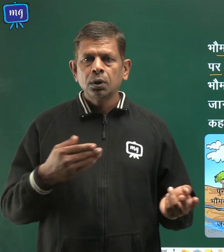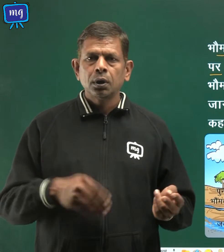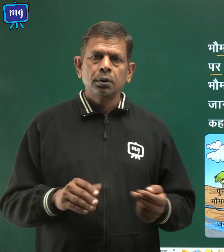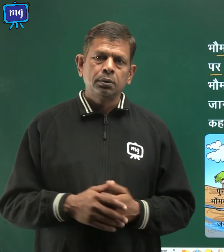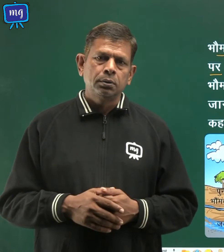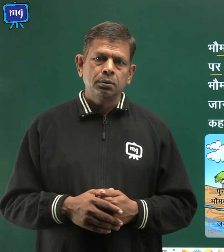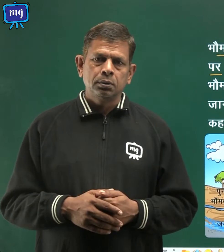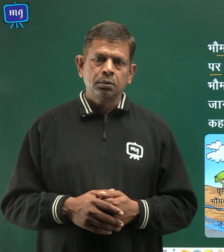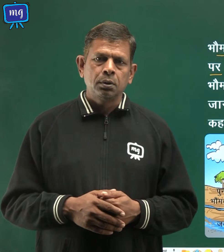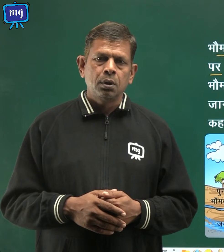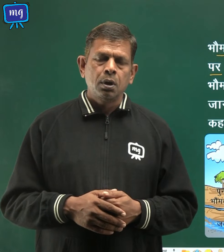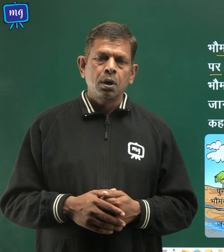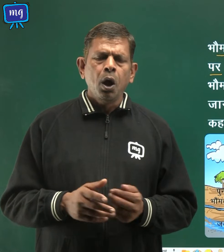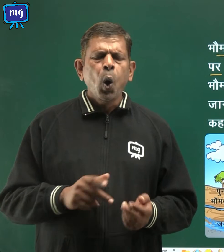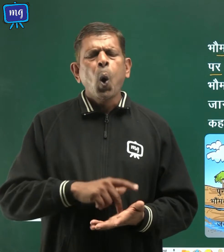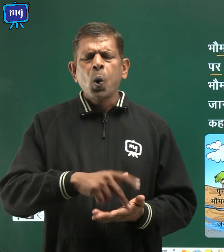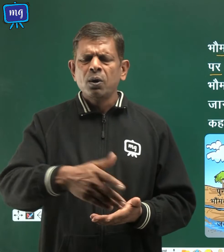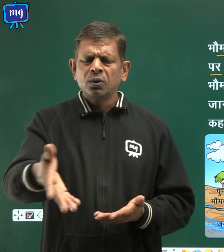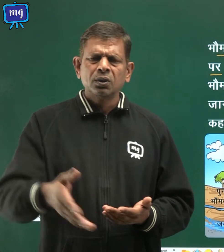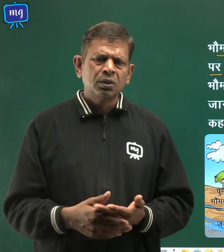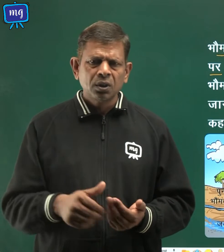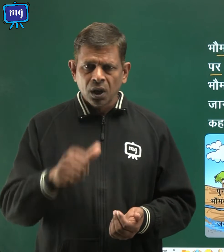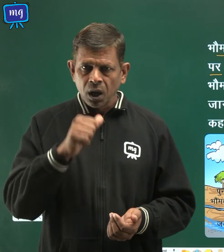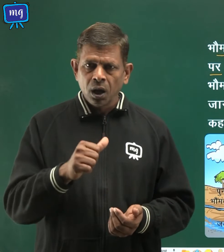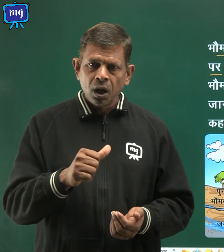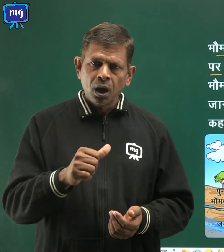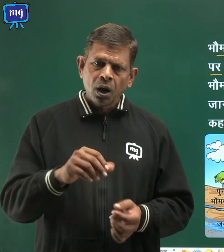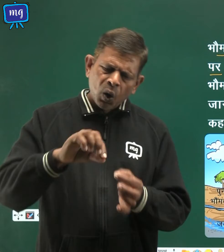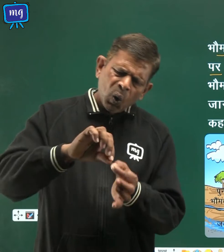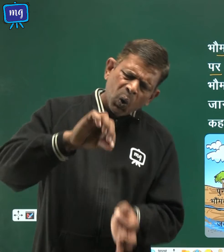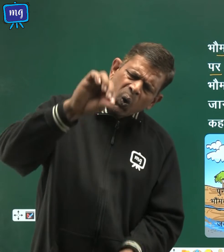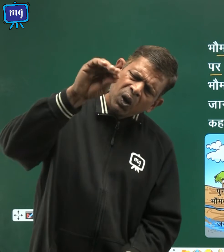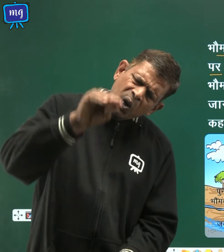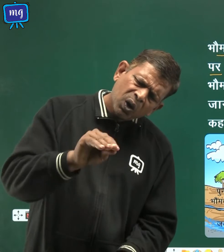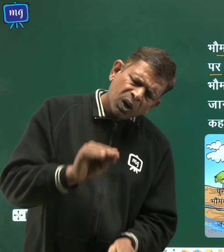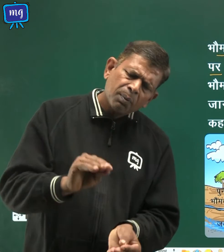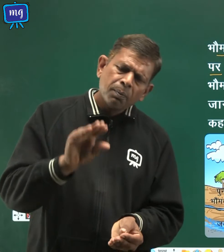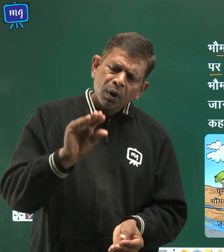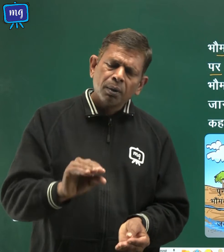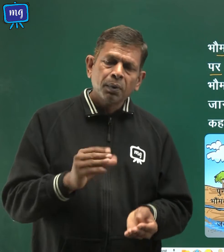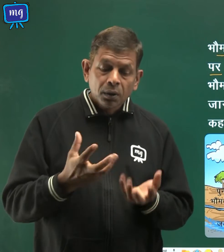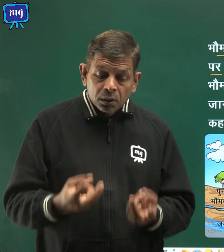है। कहीं तो जल कम गहराई पर प्राप्त हो जाता है